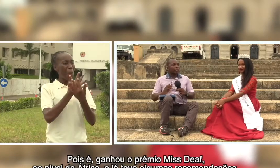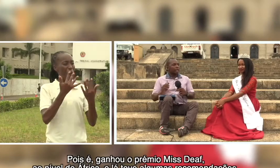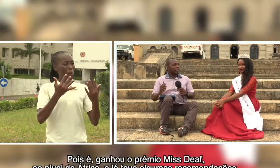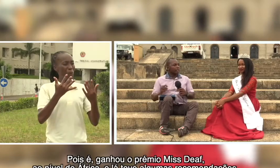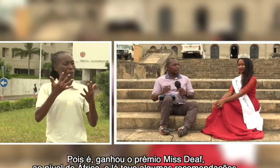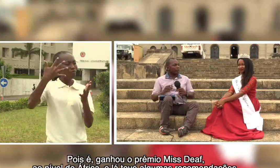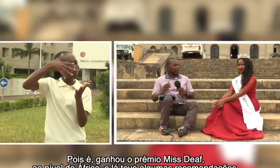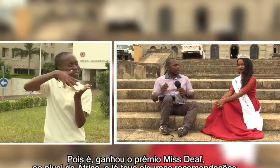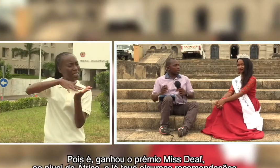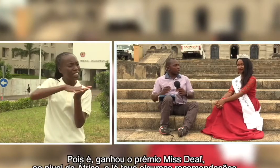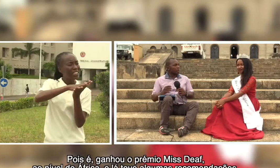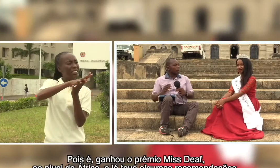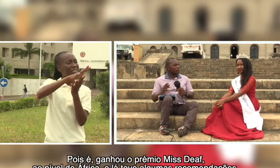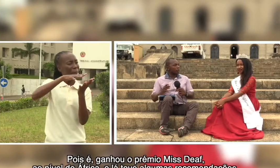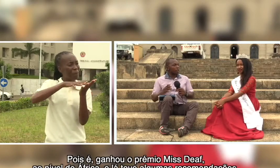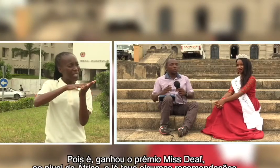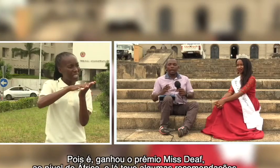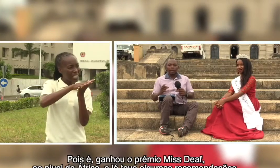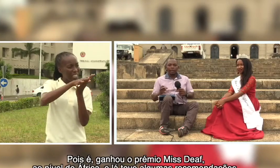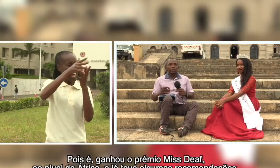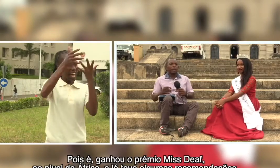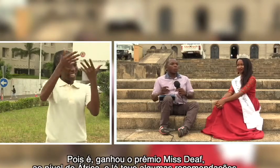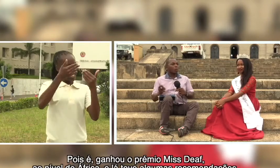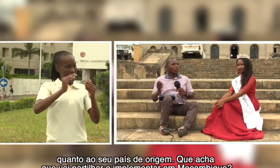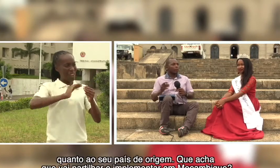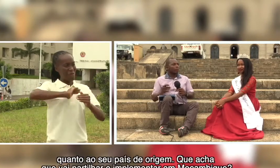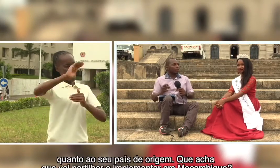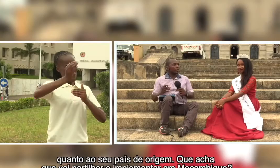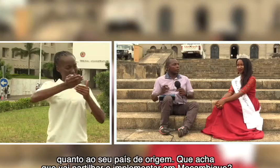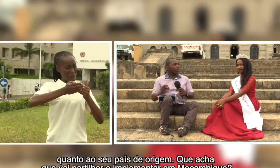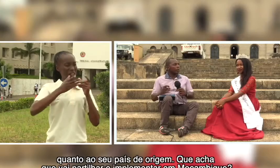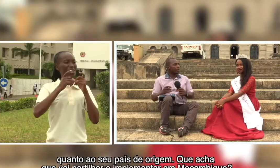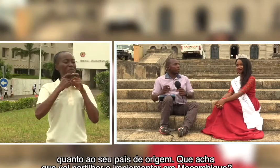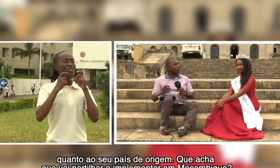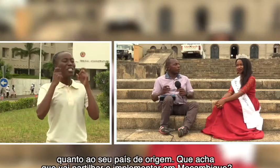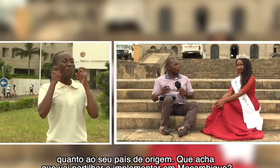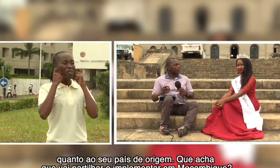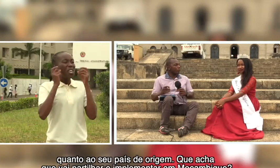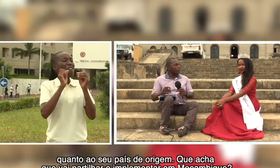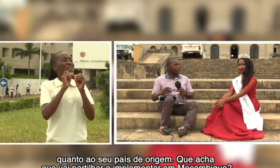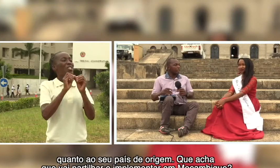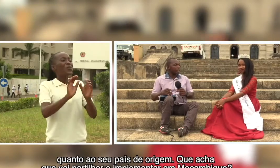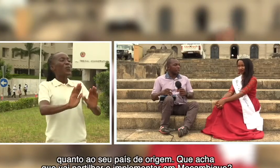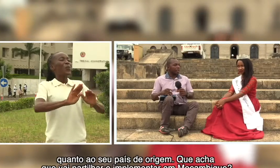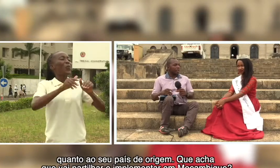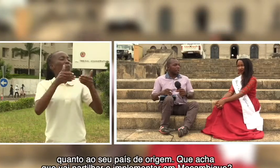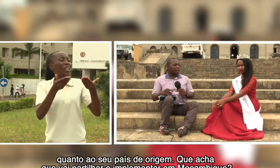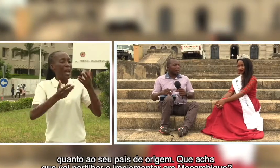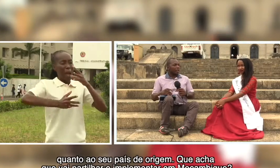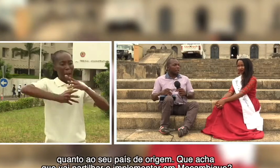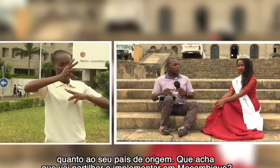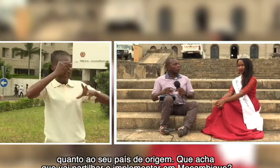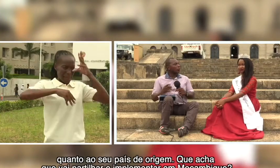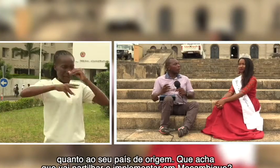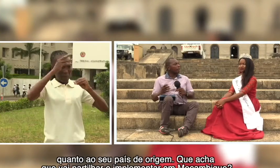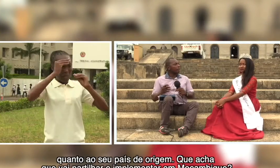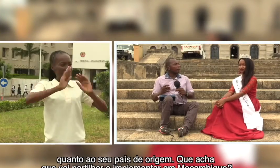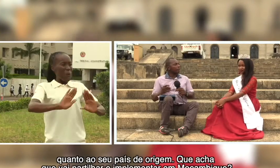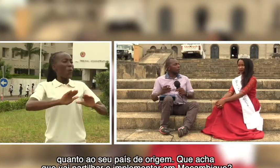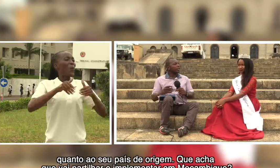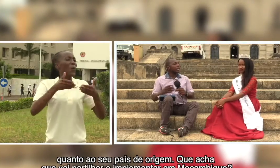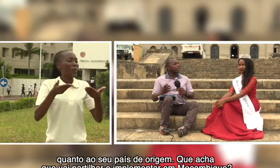E lá são várias recomendações, são dadas quando volta para o seu país de origem. De tudo